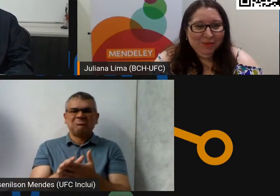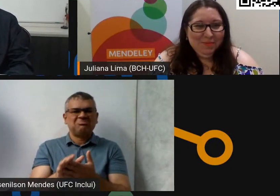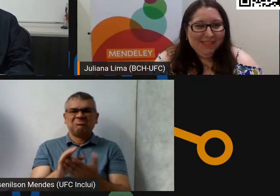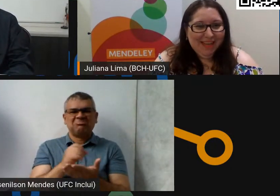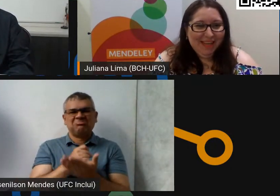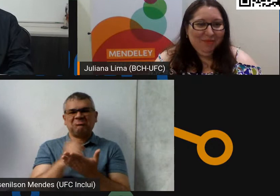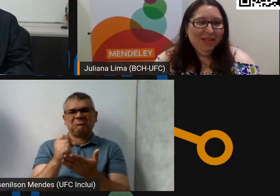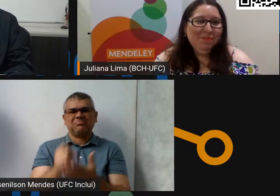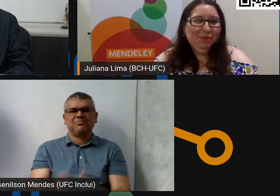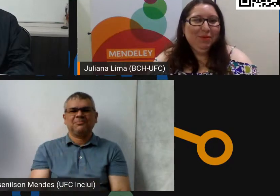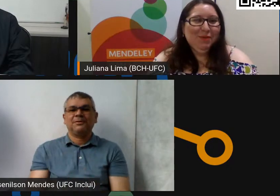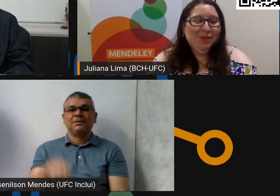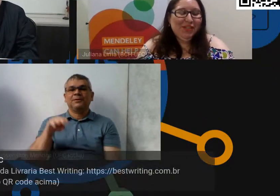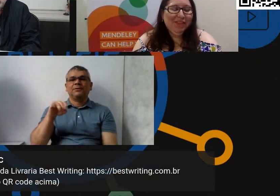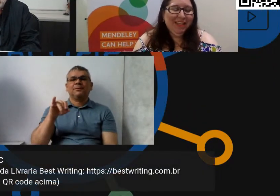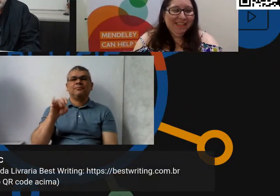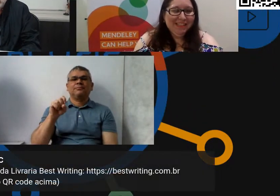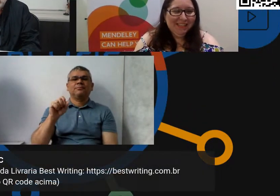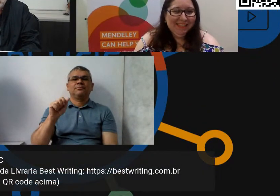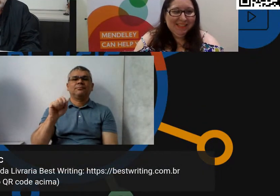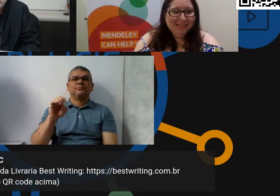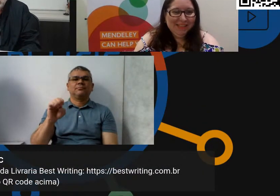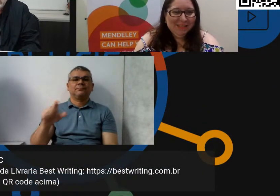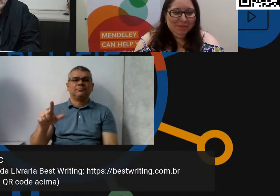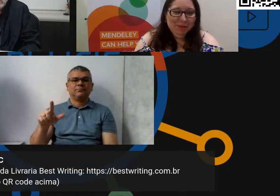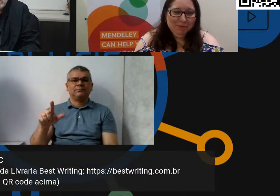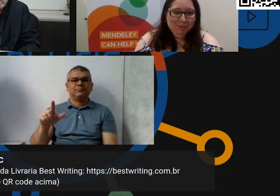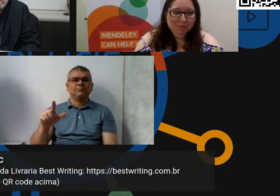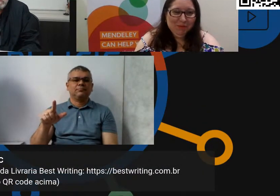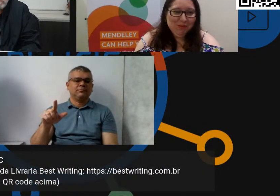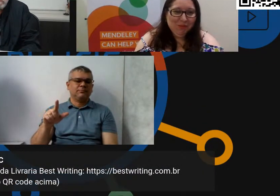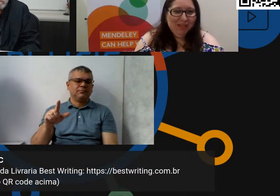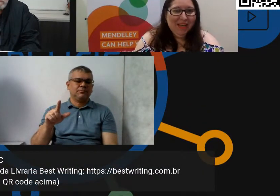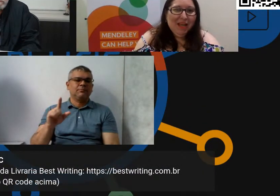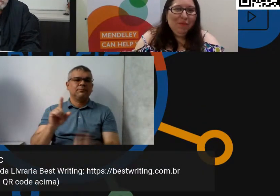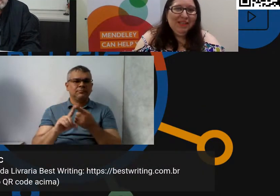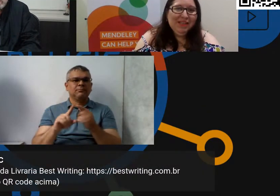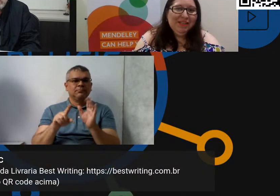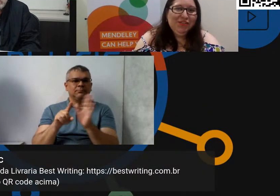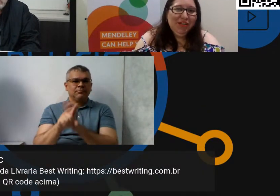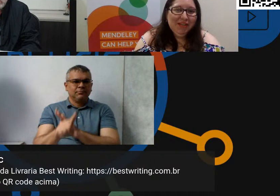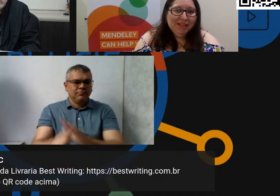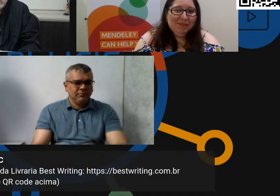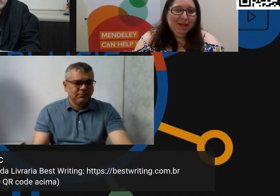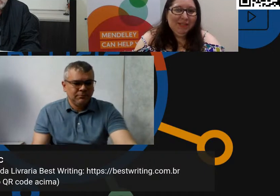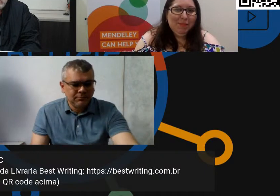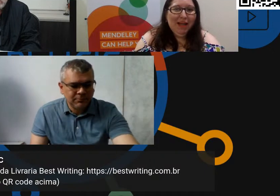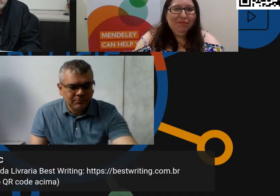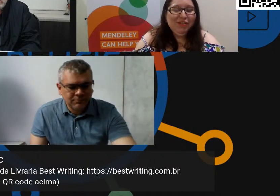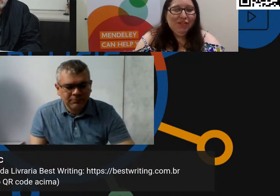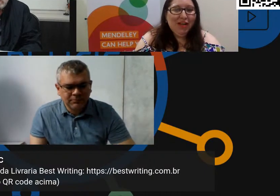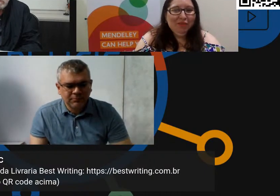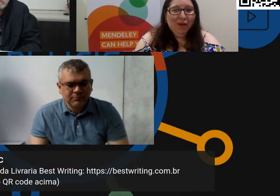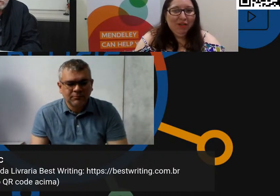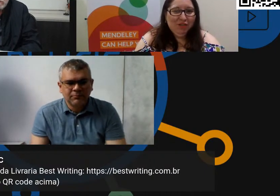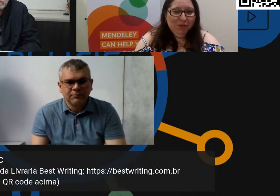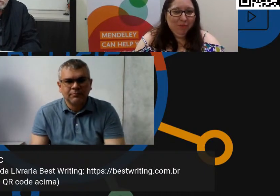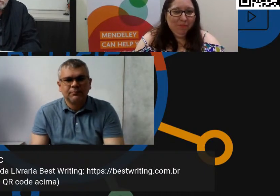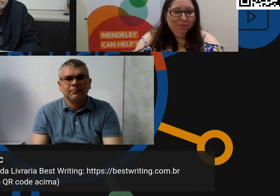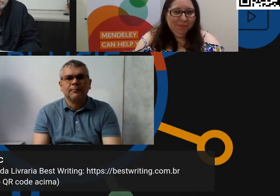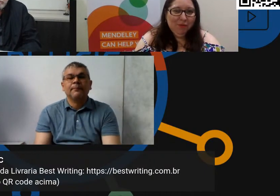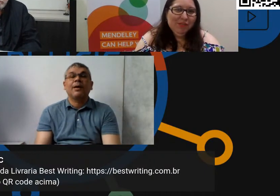Pergunta do Misael, e também outra pessoa estava interessada nessa pergunta, professor. Quais as dicas para as palavras-chave